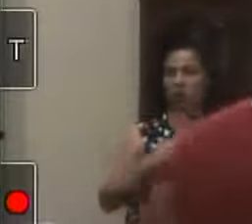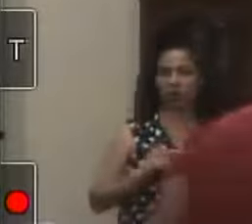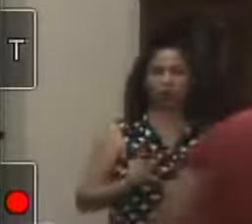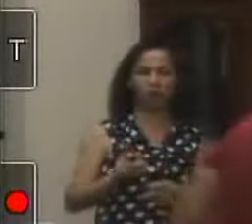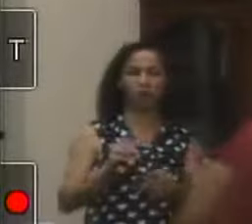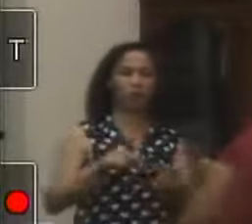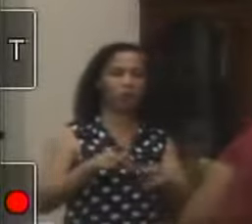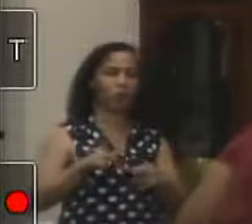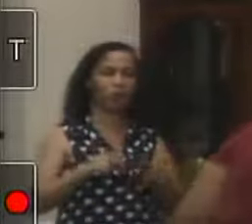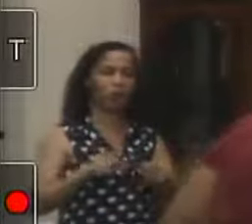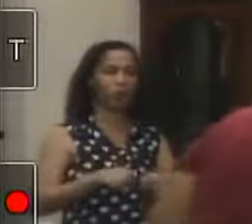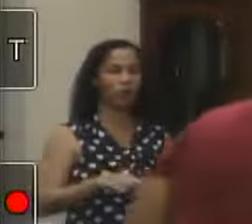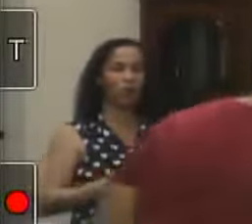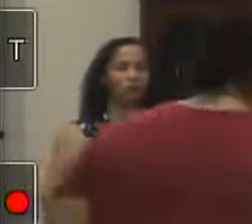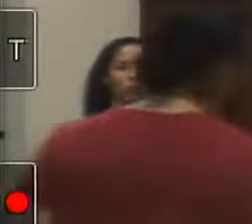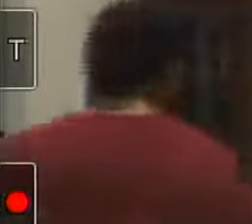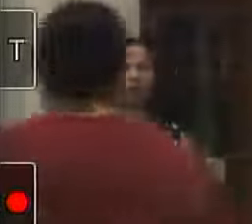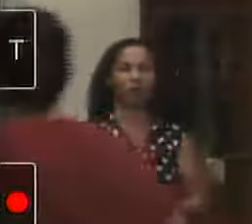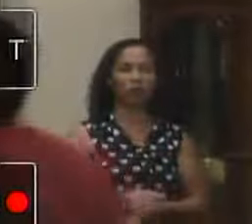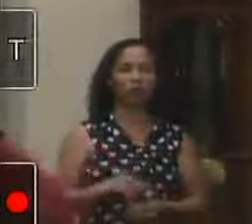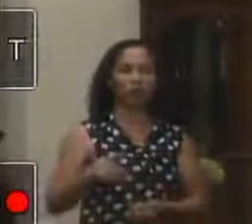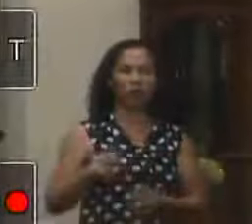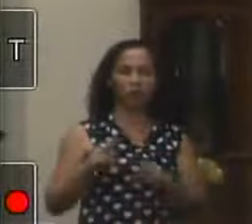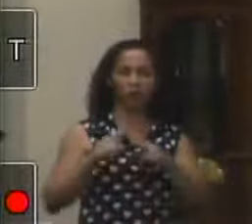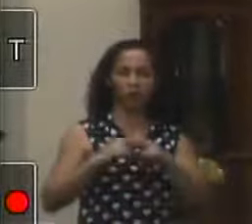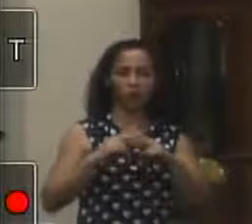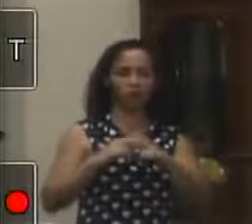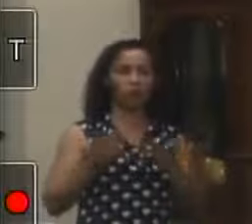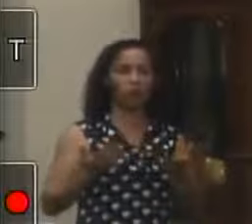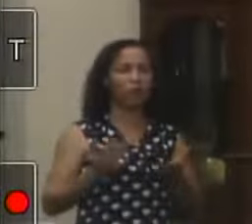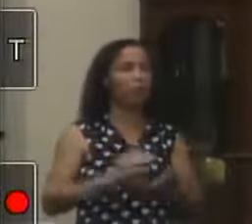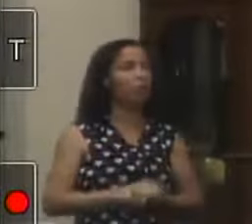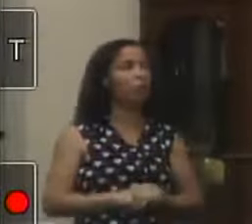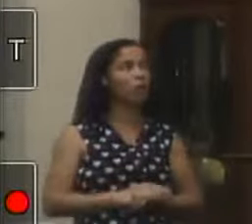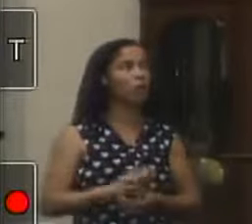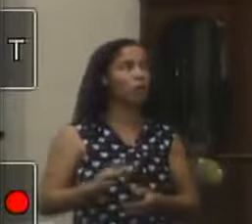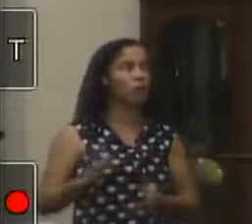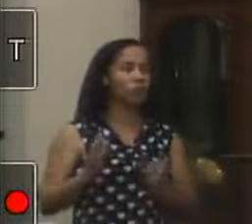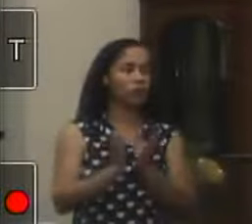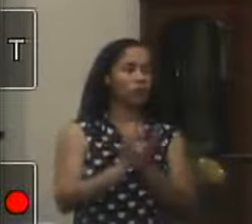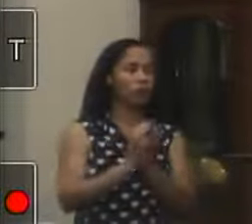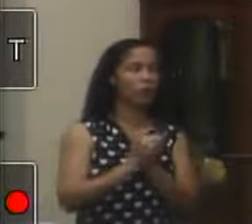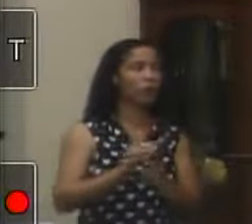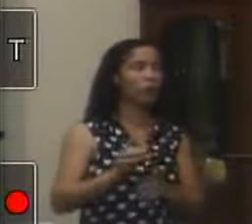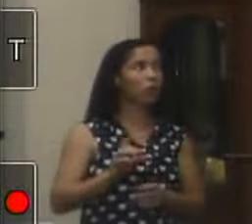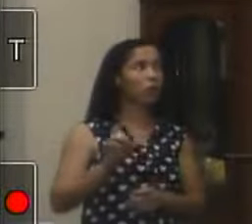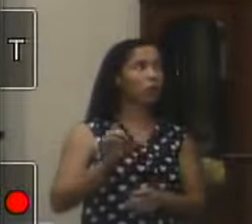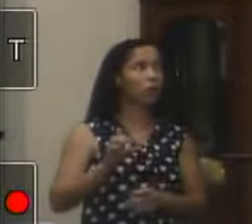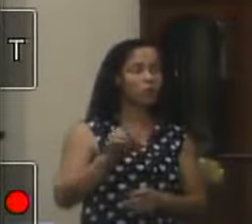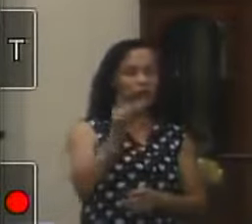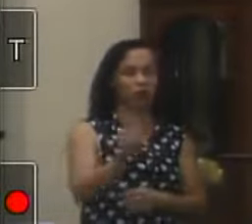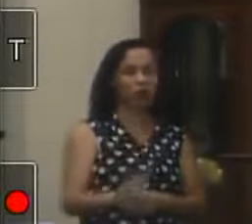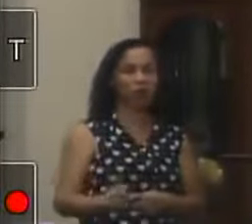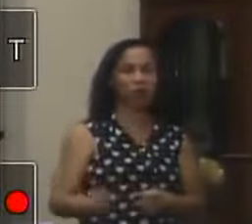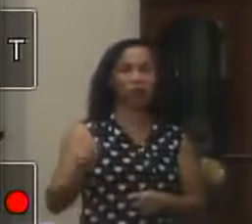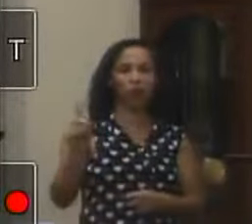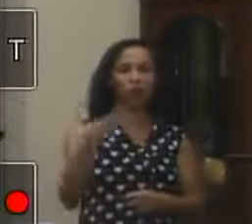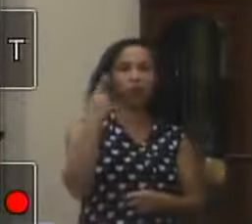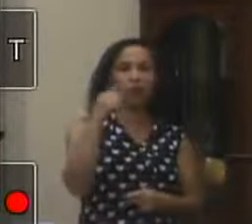trabalho e desenvolver o karatê em nossa cidade. A Academia da Lara e todos os atletas vão ser a única, será a única academia do